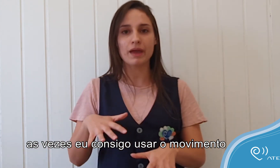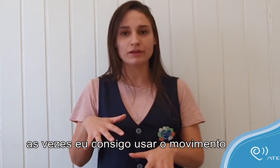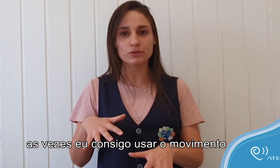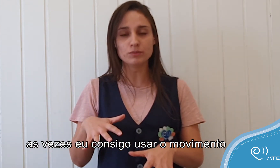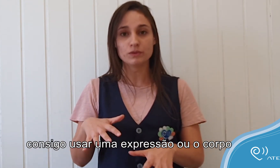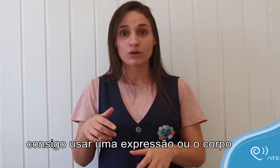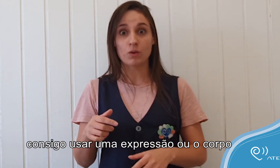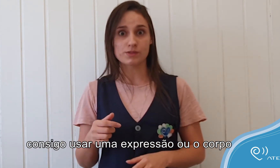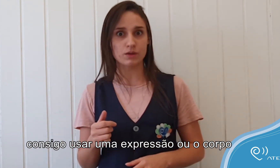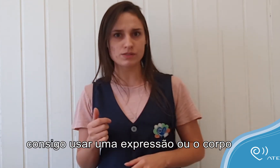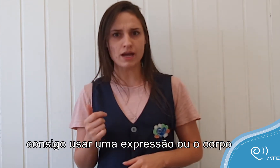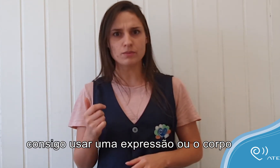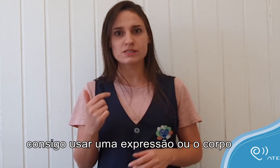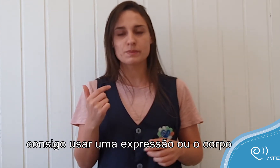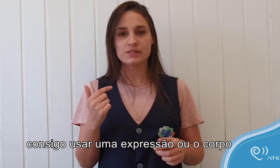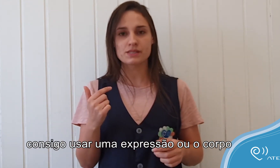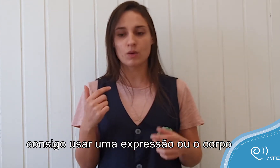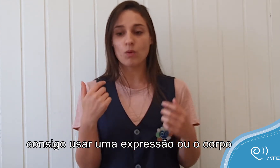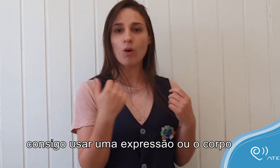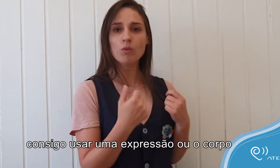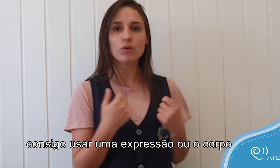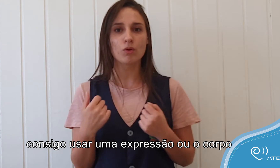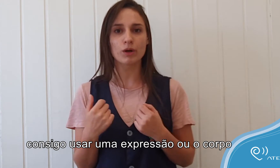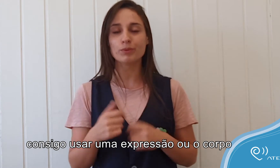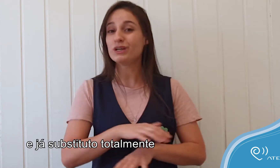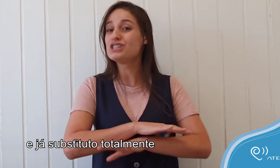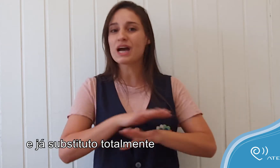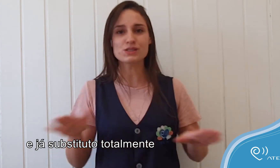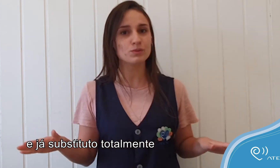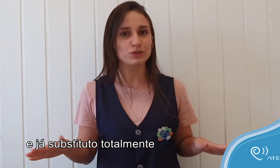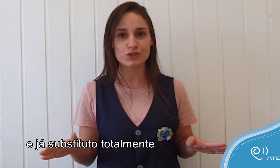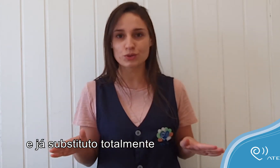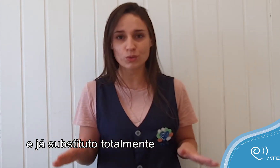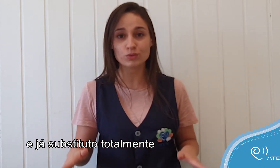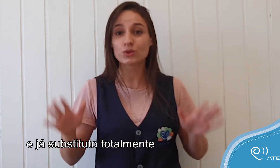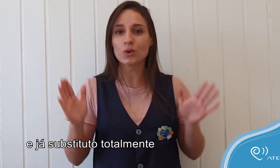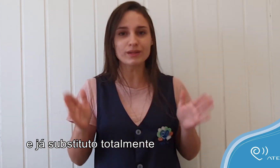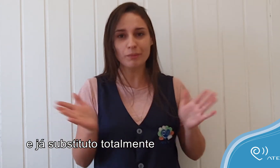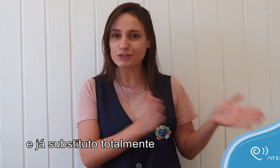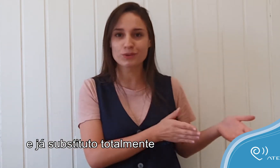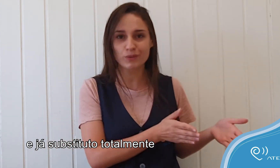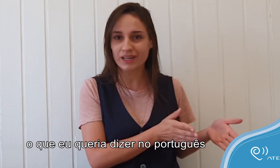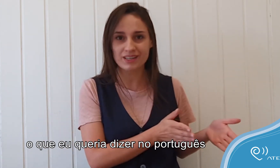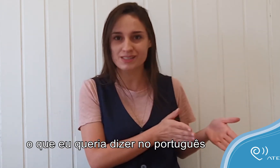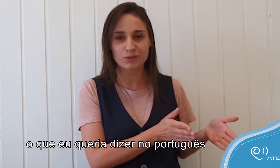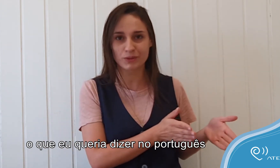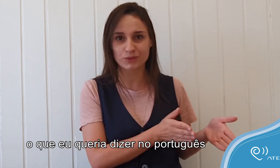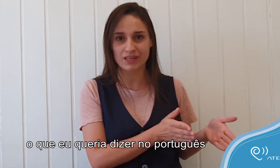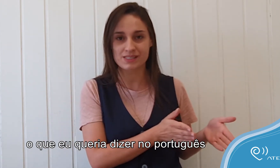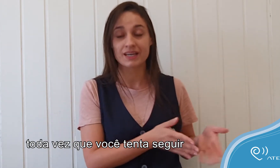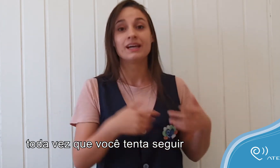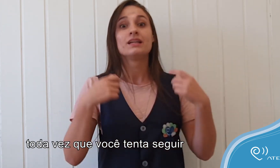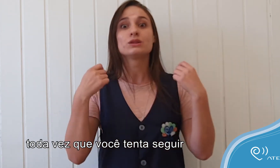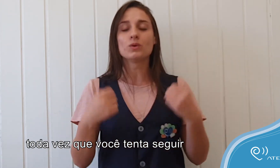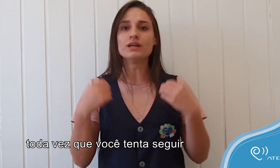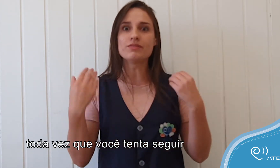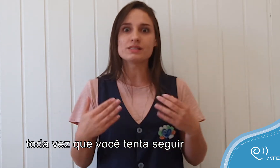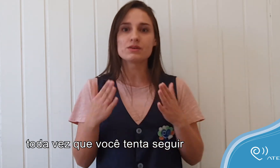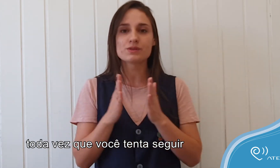movimento, consigo usar uma expressão ou o corpo e já substituo totalmente o que eu queria dizer no português. Toda vez que você